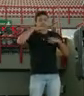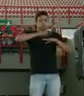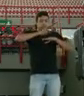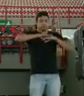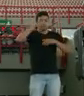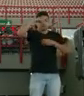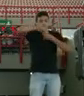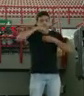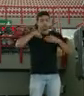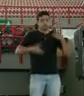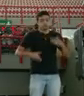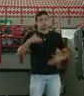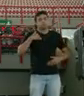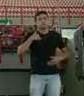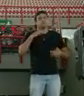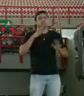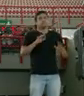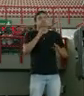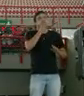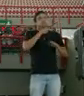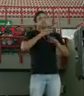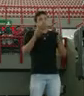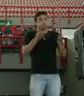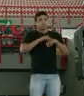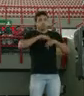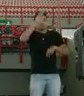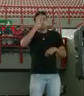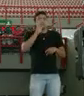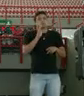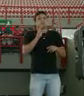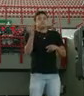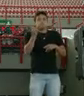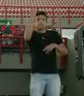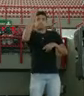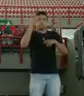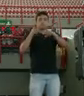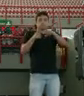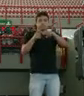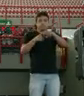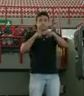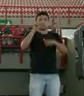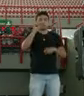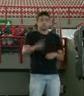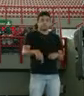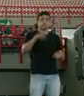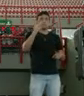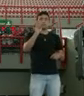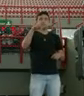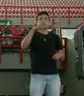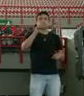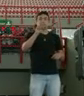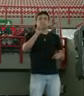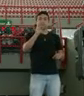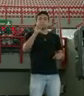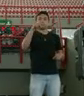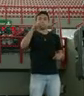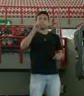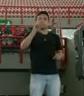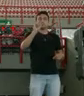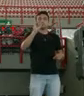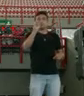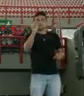atuam. Uma das áreas hoje mais importantes da medicina é a endocrinologia. Por quê? Porque